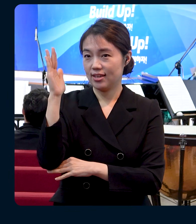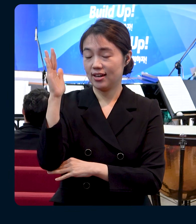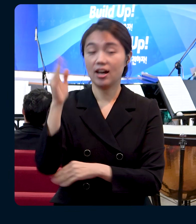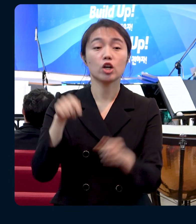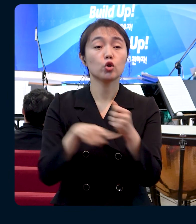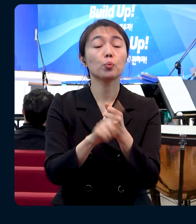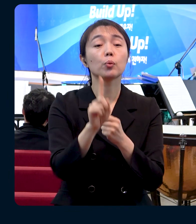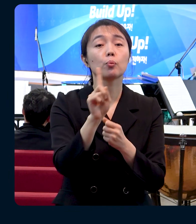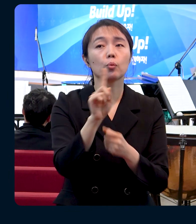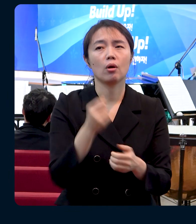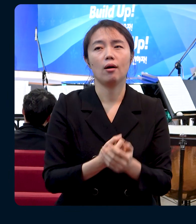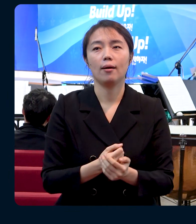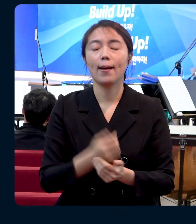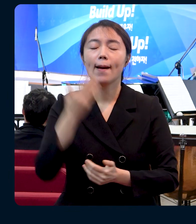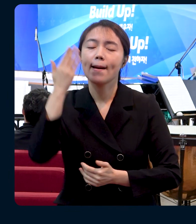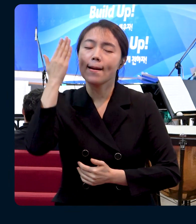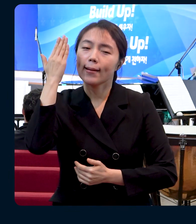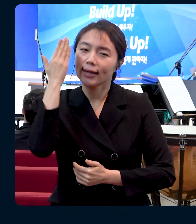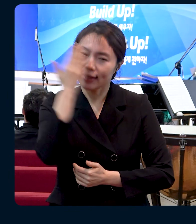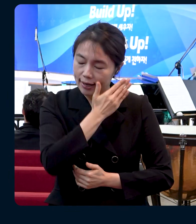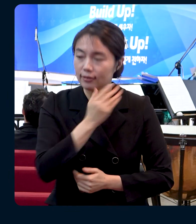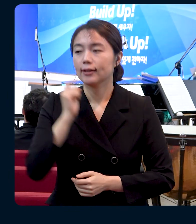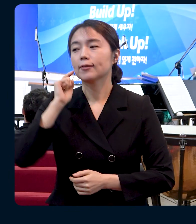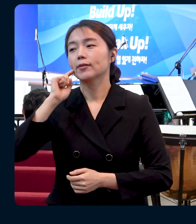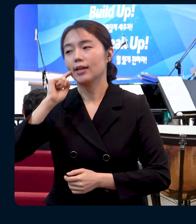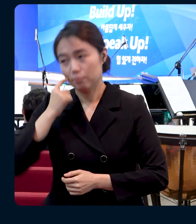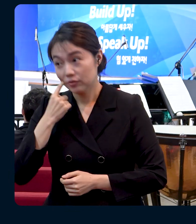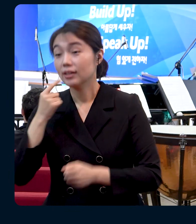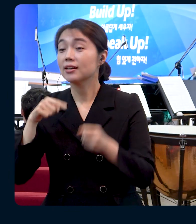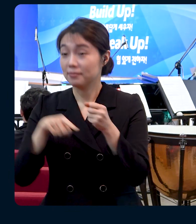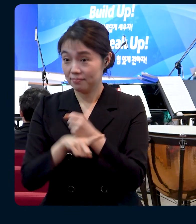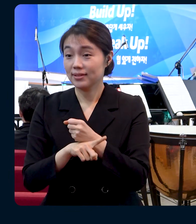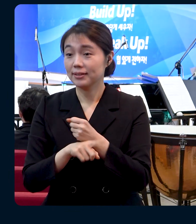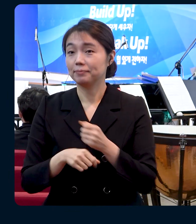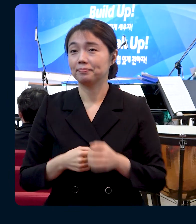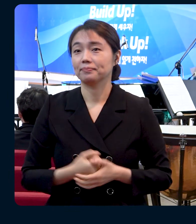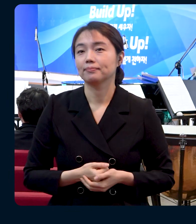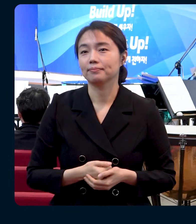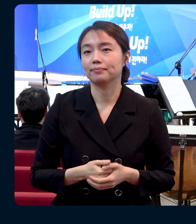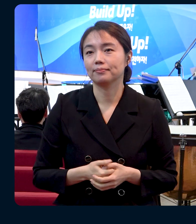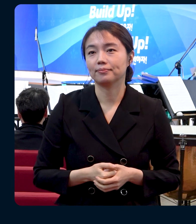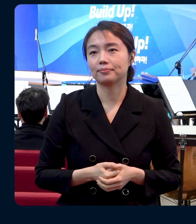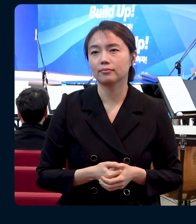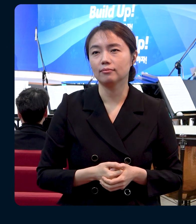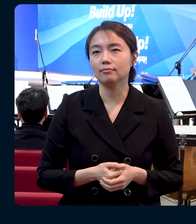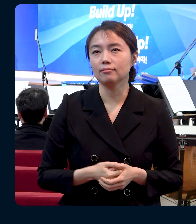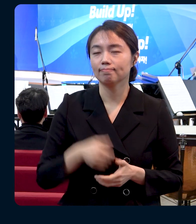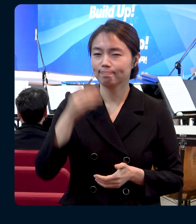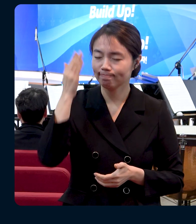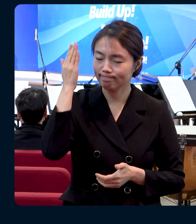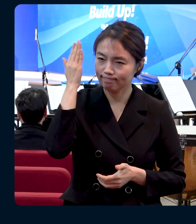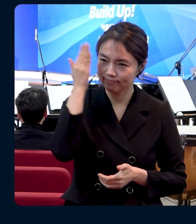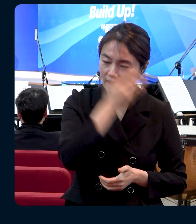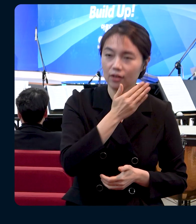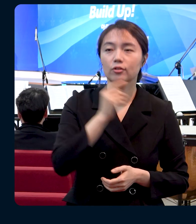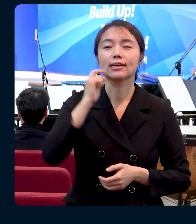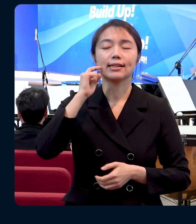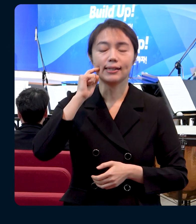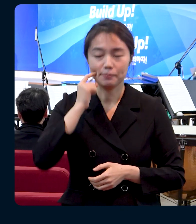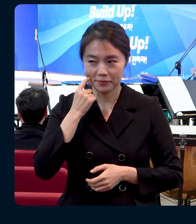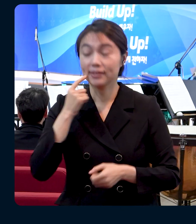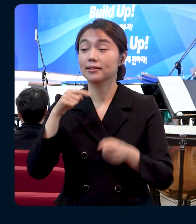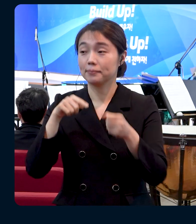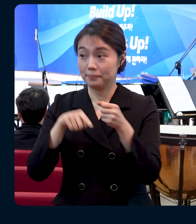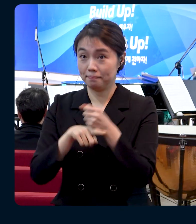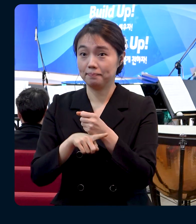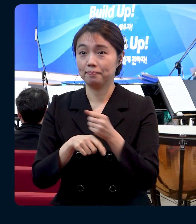야페가 무슨 뜻이냐? 그 의미가 맑은, 깨끗한, 아름다운, 이런 뜻이에요. 맑은, 깨끗한,